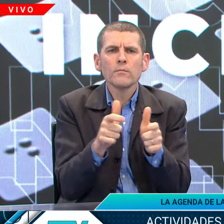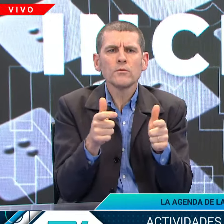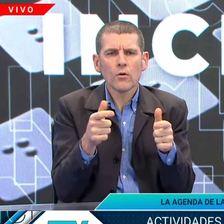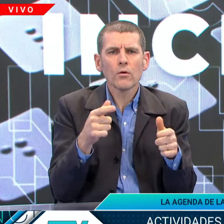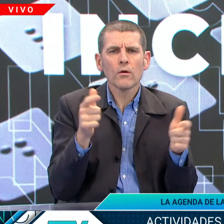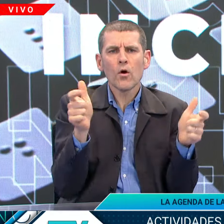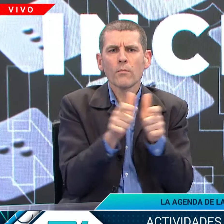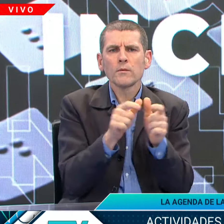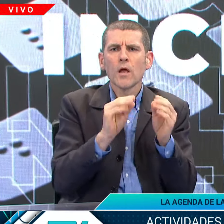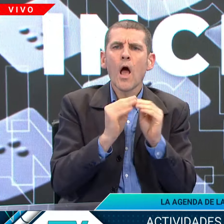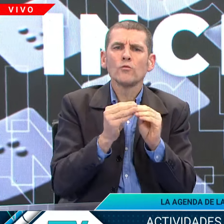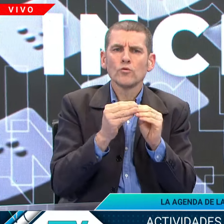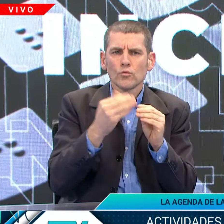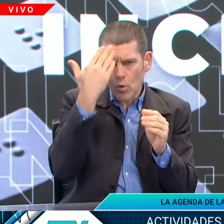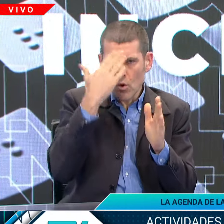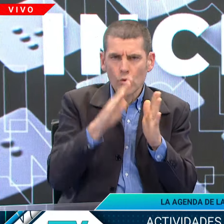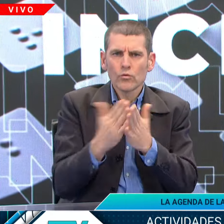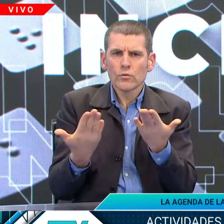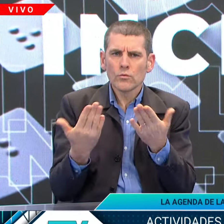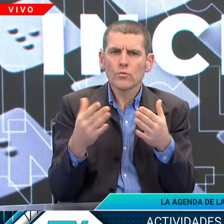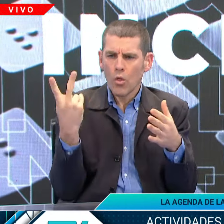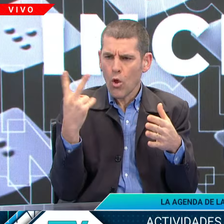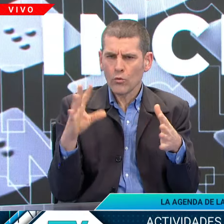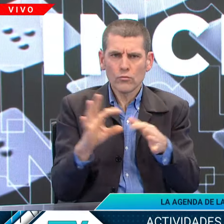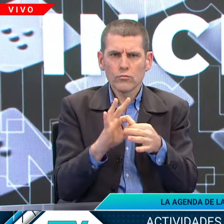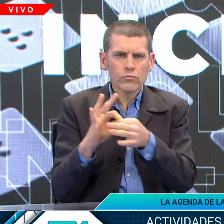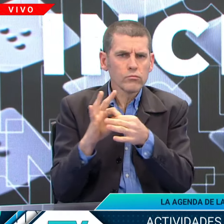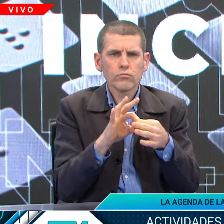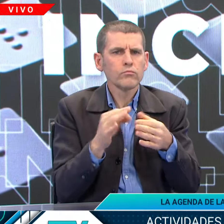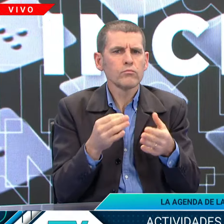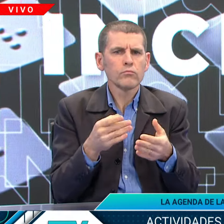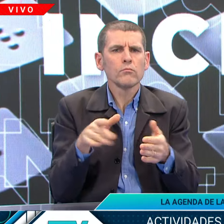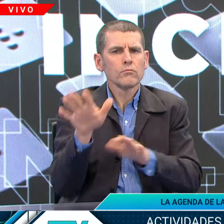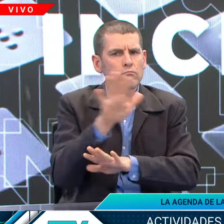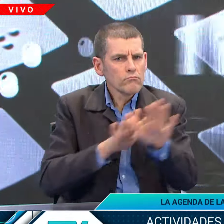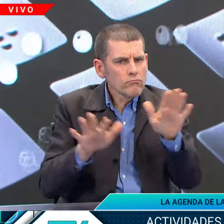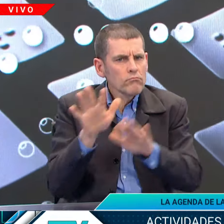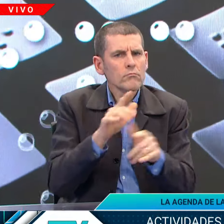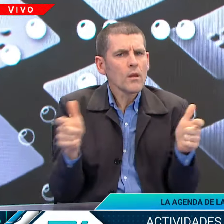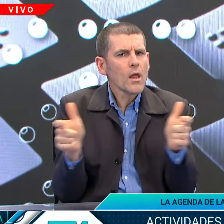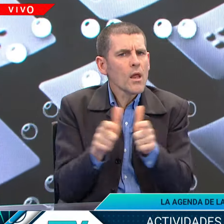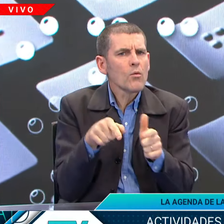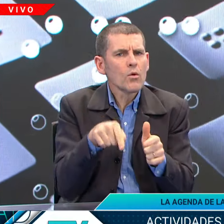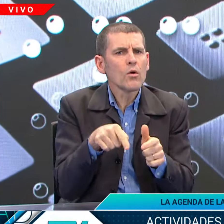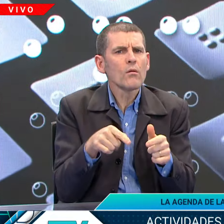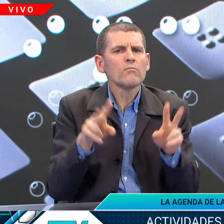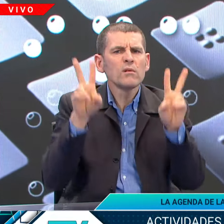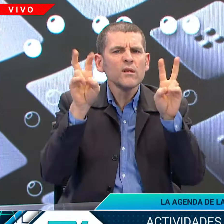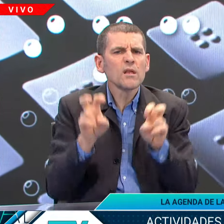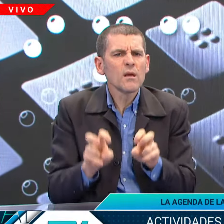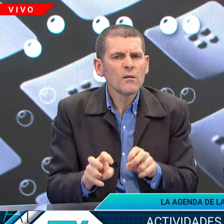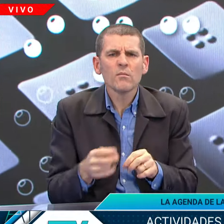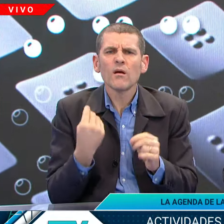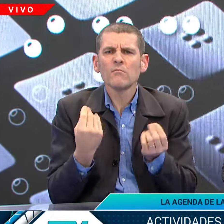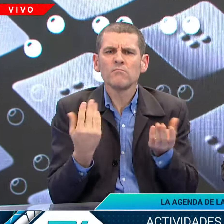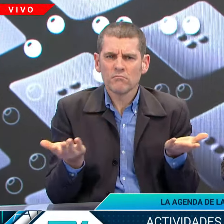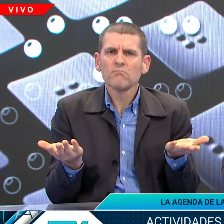Constitucionales realizará una reunión conjunta sobre, que abordará la